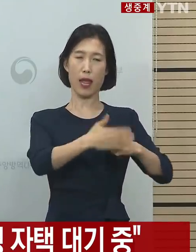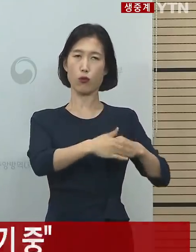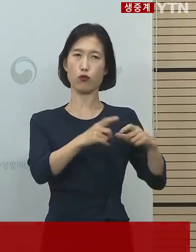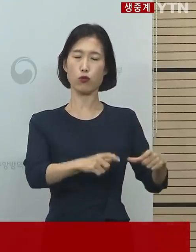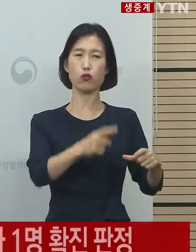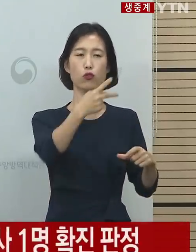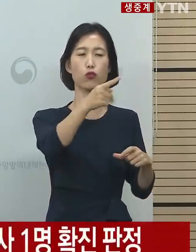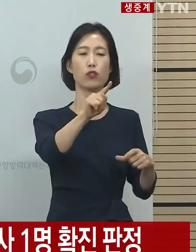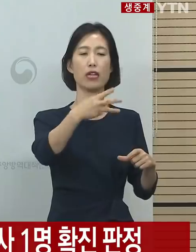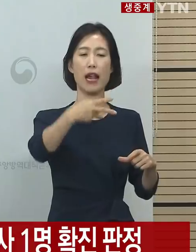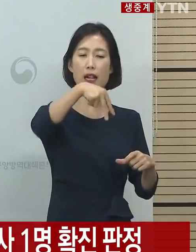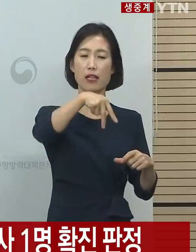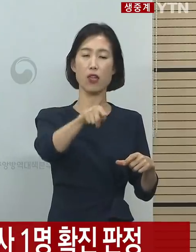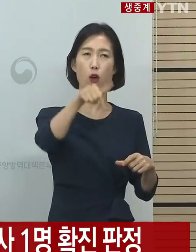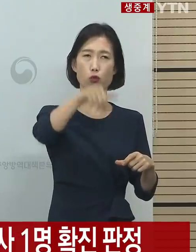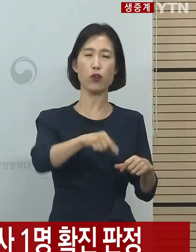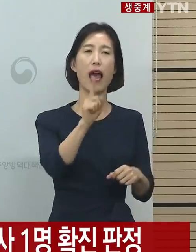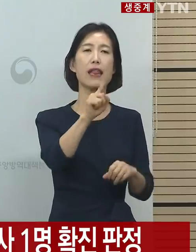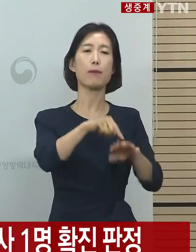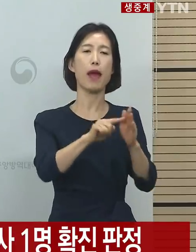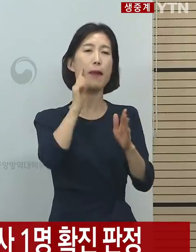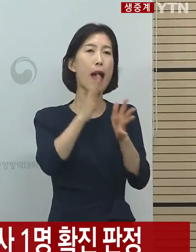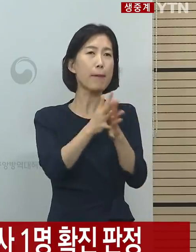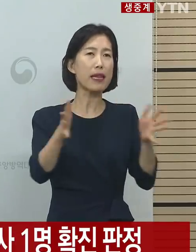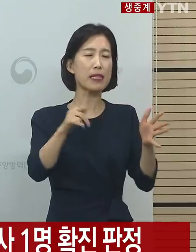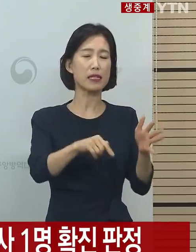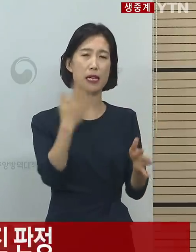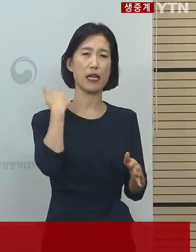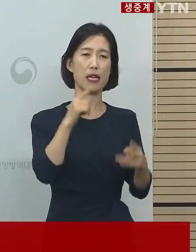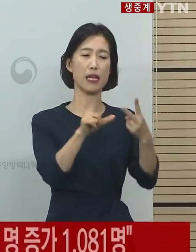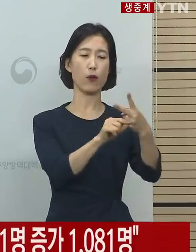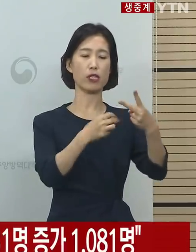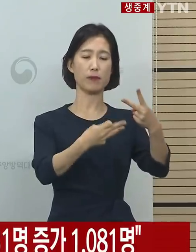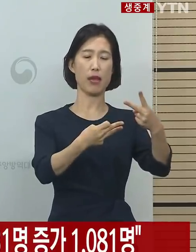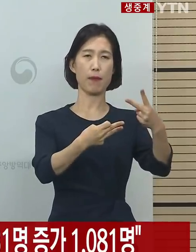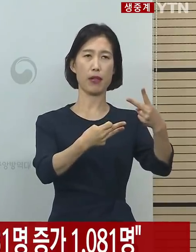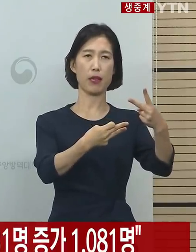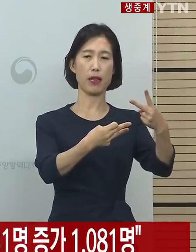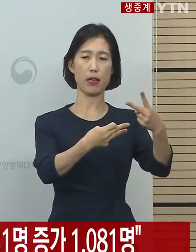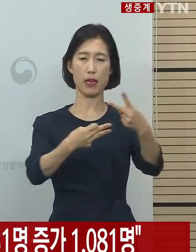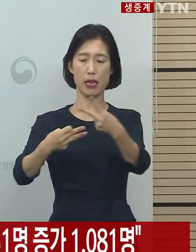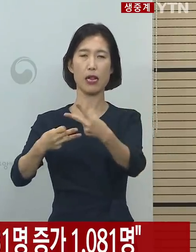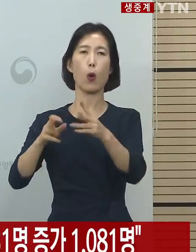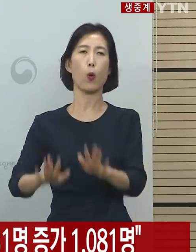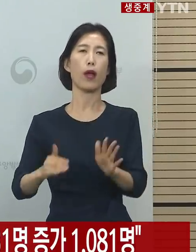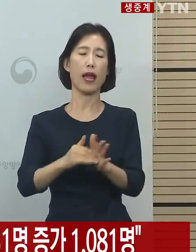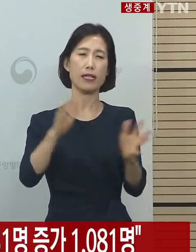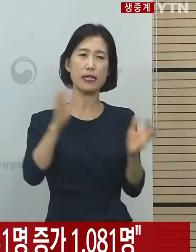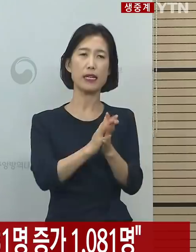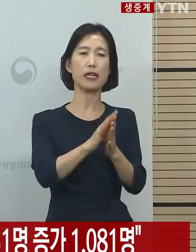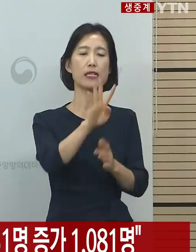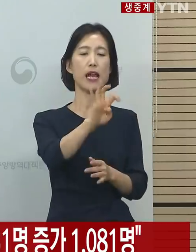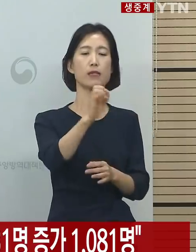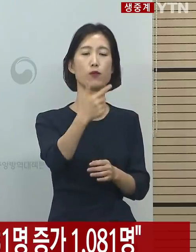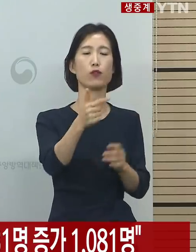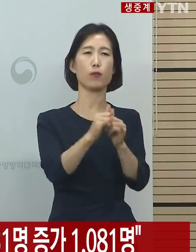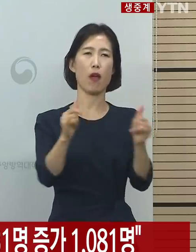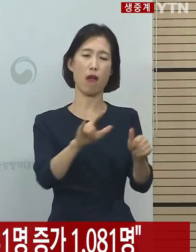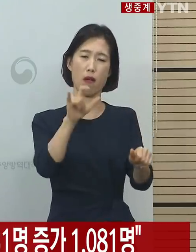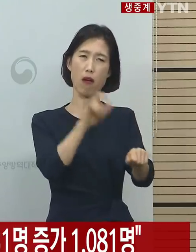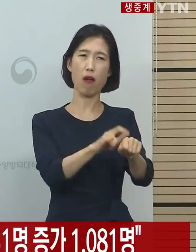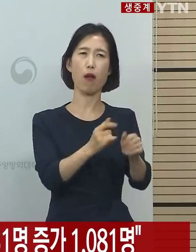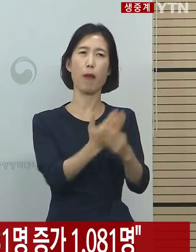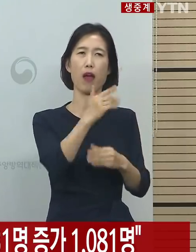대구에서는 달서구 소재 한마음 아파트에서 2월 13일부터 현재까지 총 46명의 확진